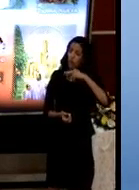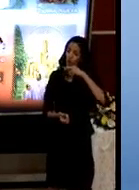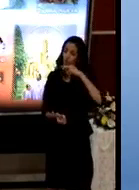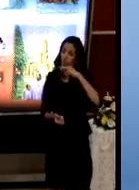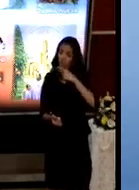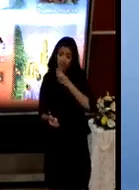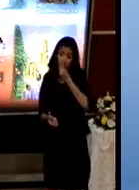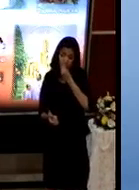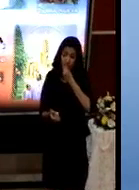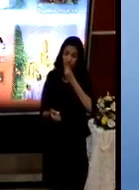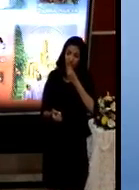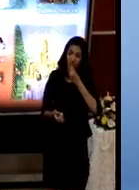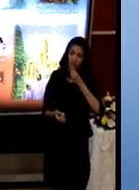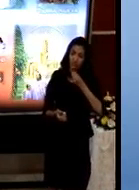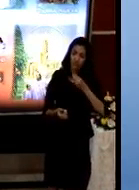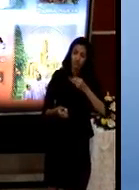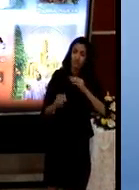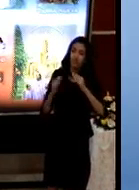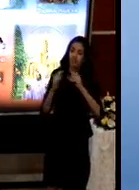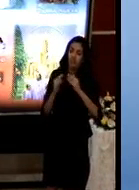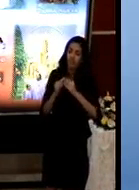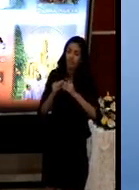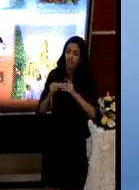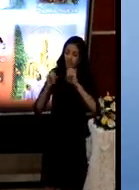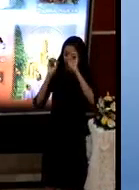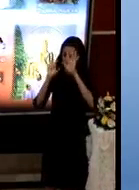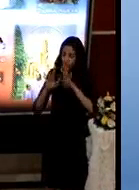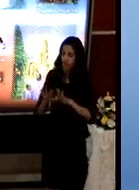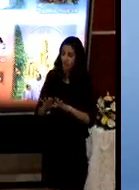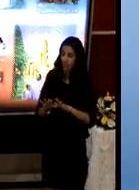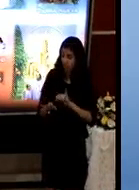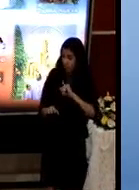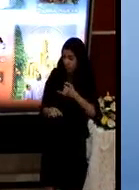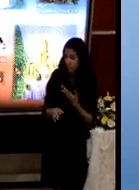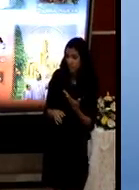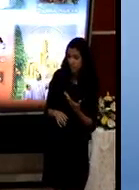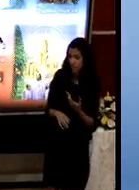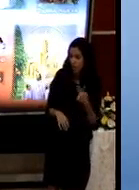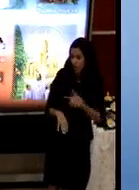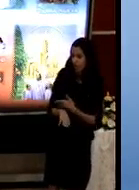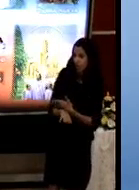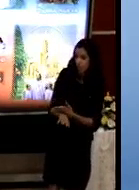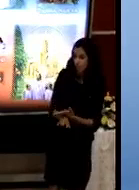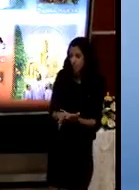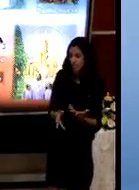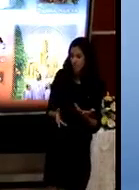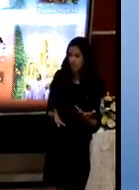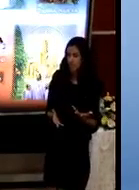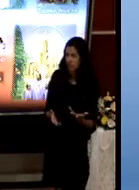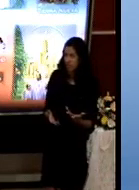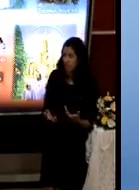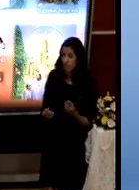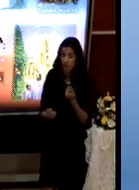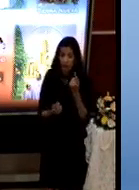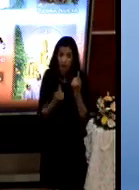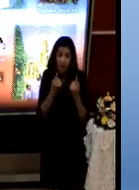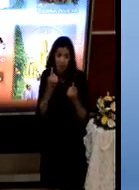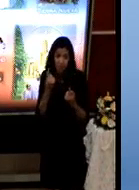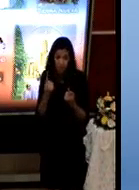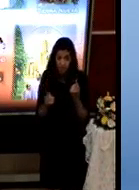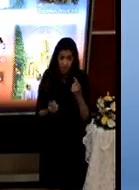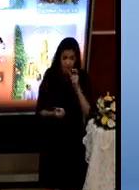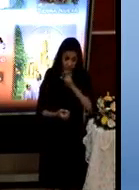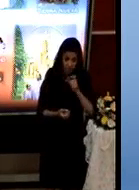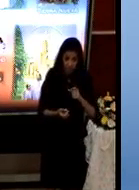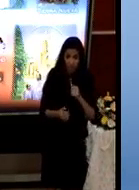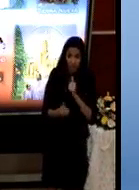el sábado en nuestra casa. ¿Sí o no? No tenemos tiempo. Hay personas que tienen algo para contar, no lo vamos a